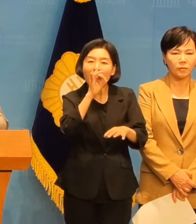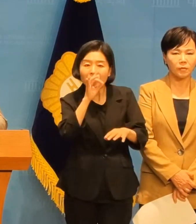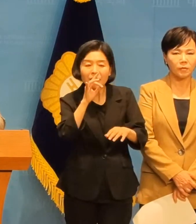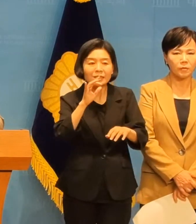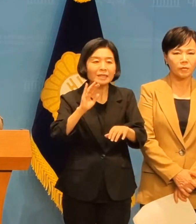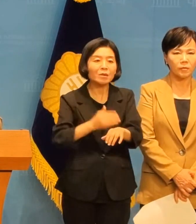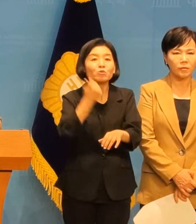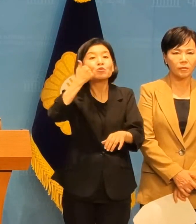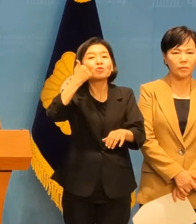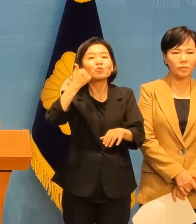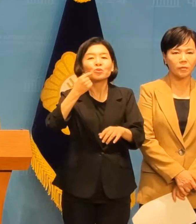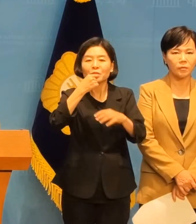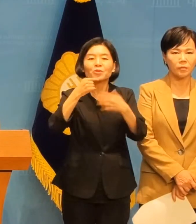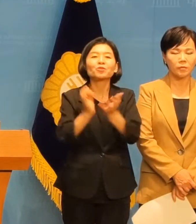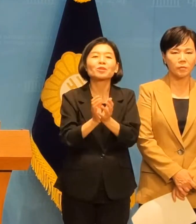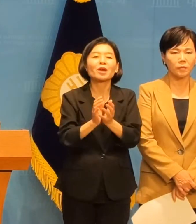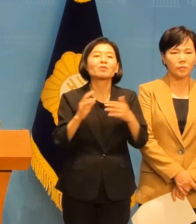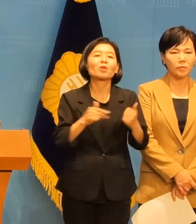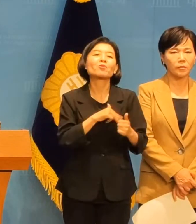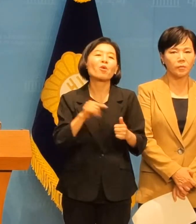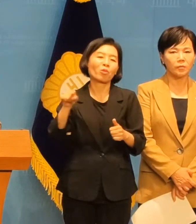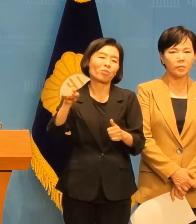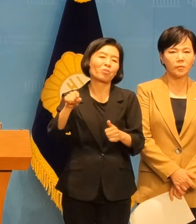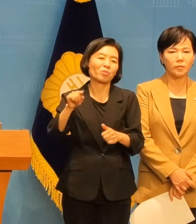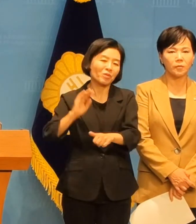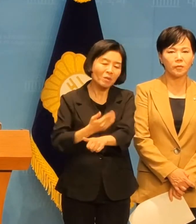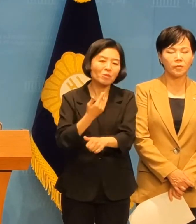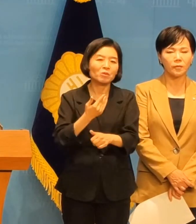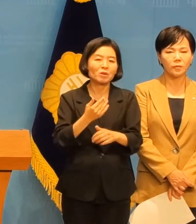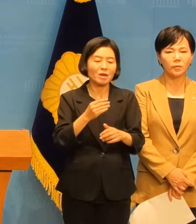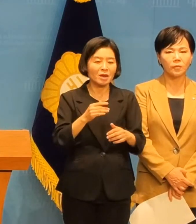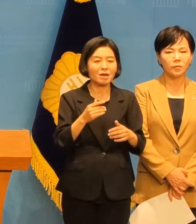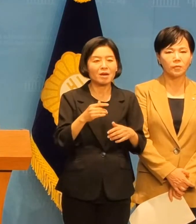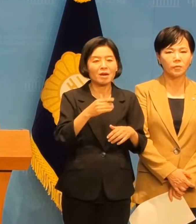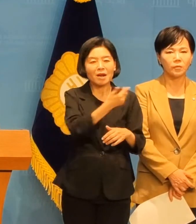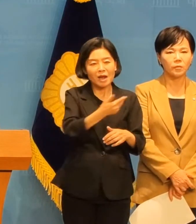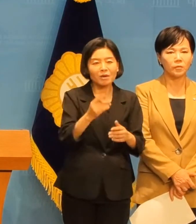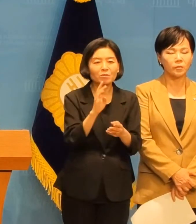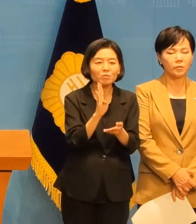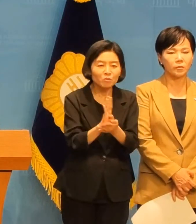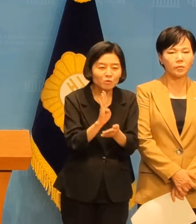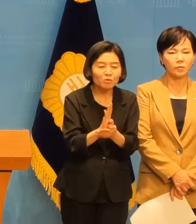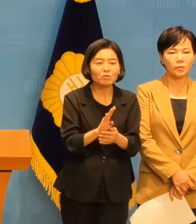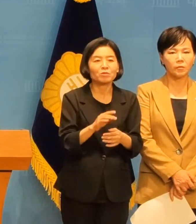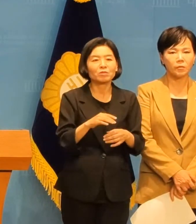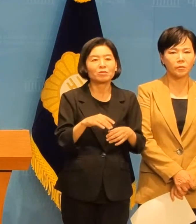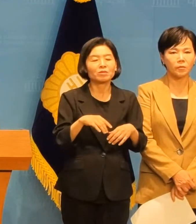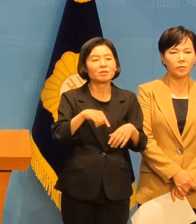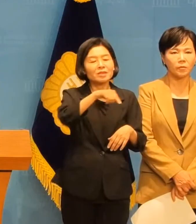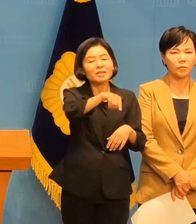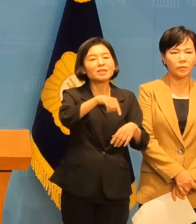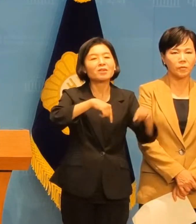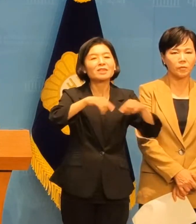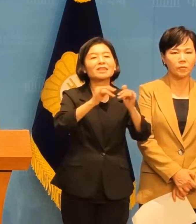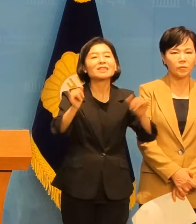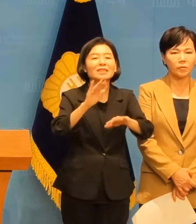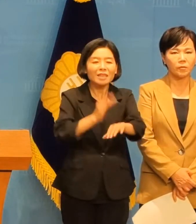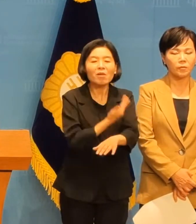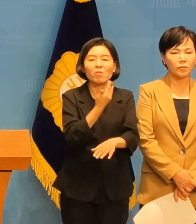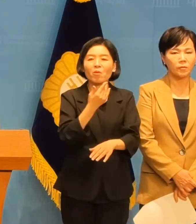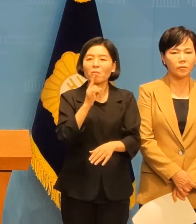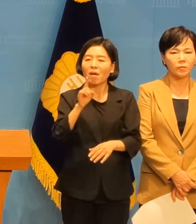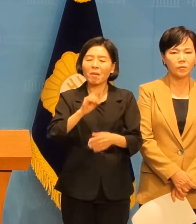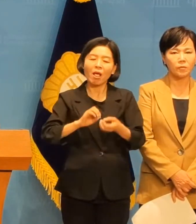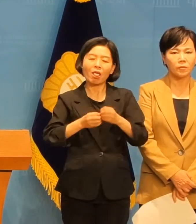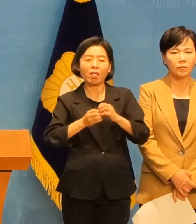혹은 강북지역에 있는 전체 정치인들의 책임이다. 라고 하는 궤변을 늘어놓은 바 있습니다.